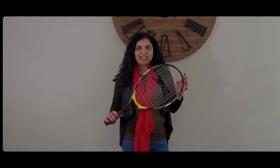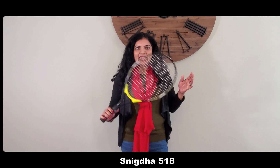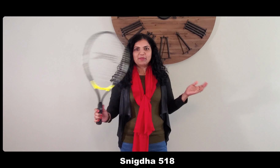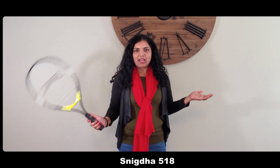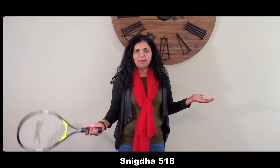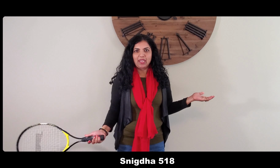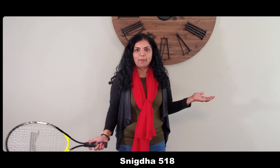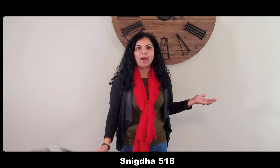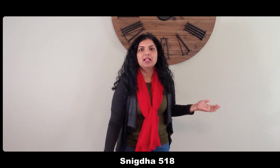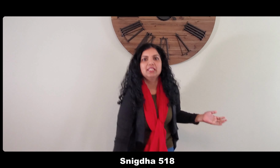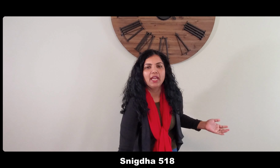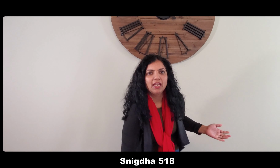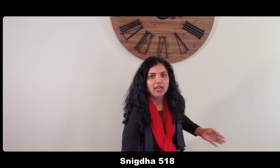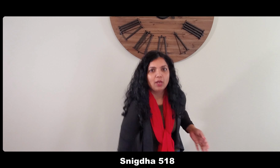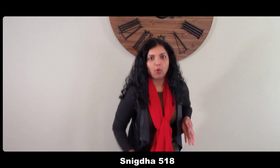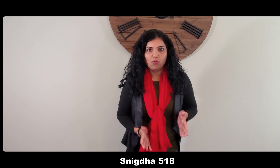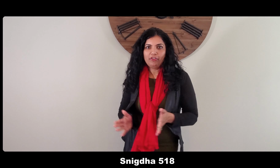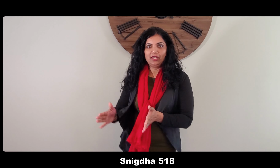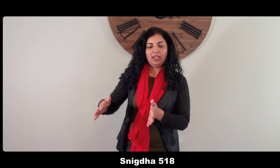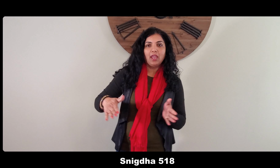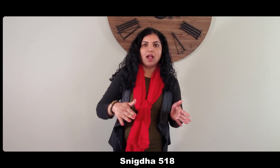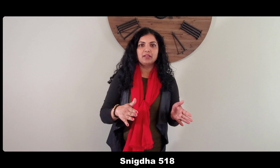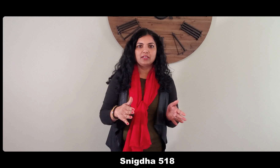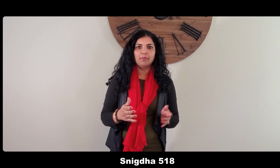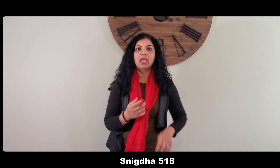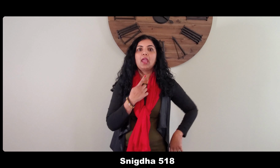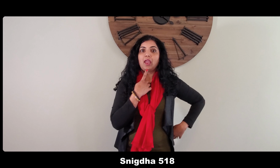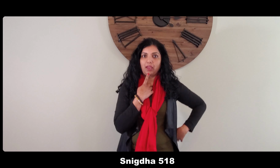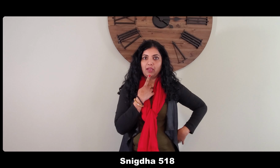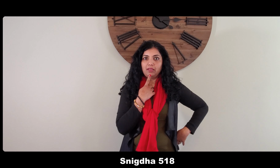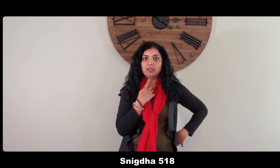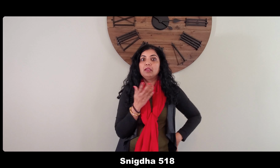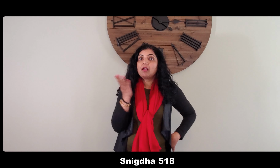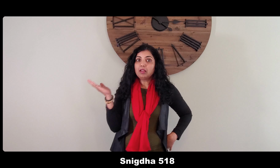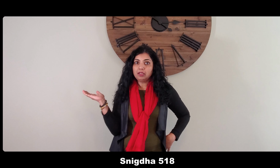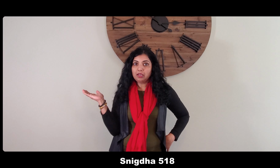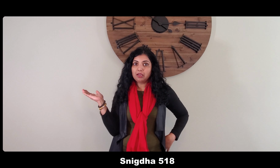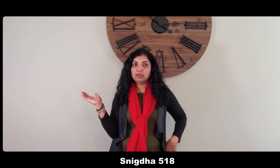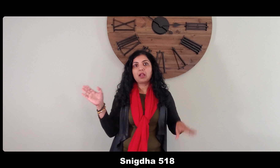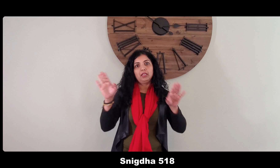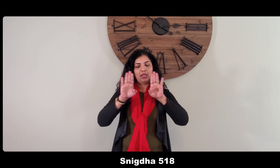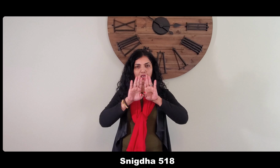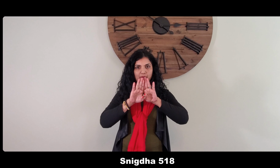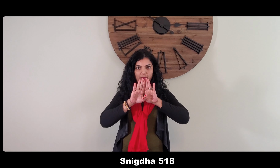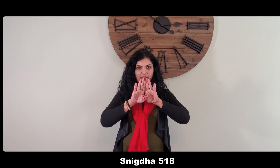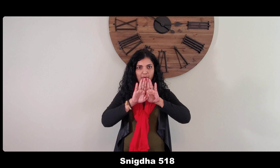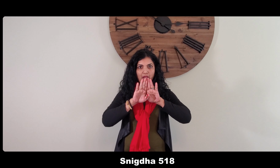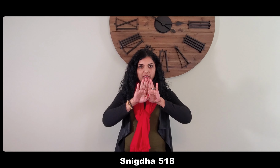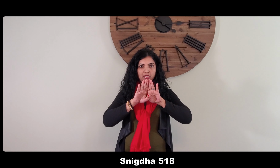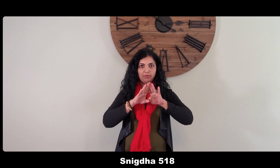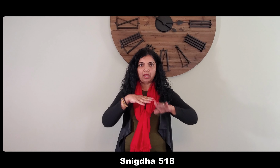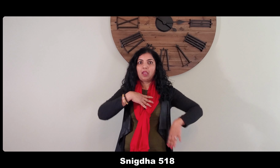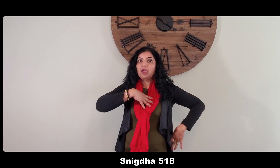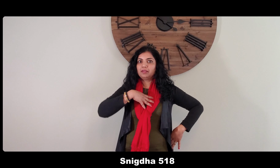गेम्स टाइम के बाद जे आईनी घूम फिर के आश्रम में, ए दीदी का देखत आनी गेट बंद बा आश्रम के, दिल